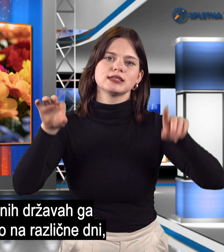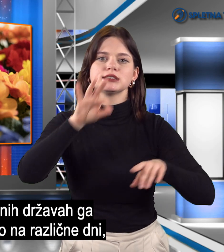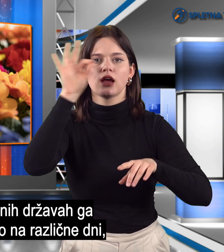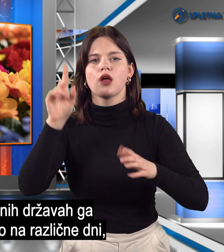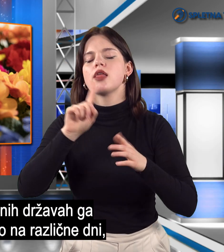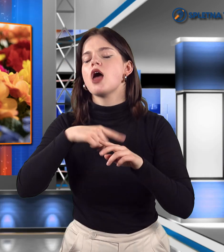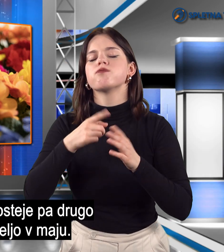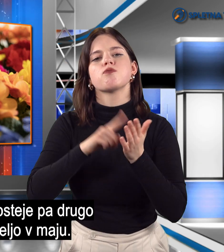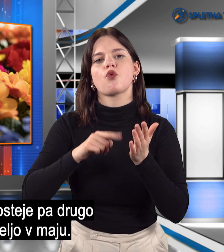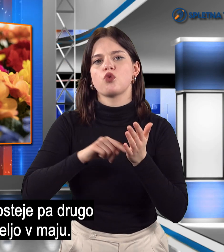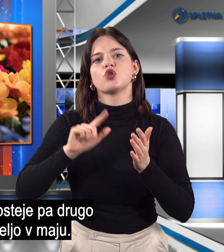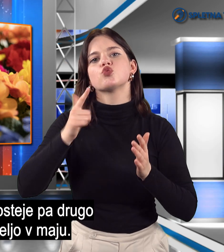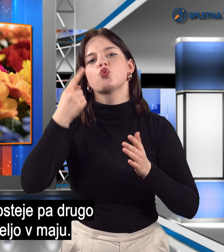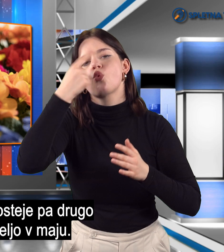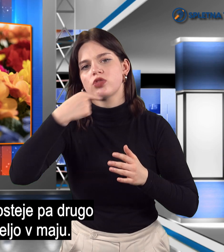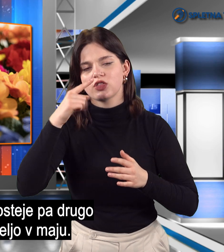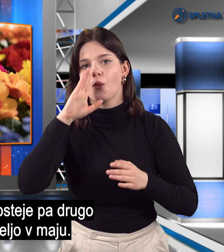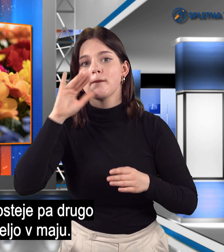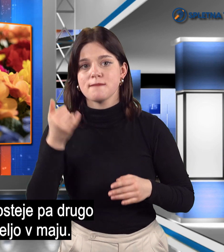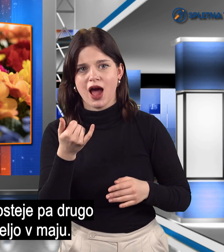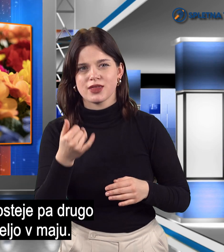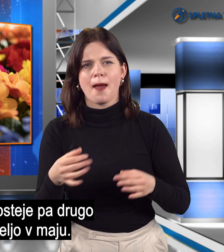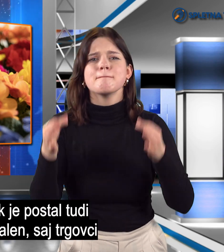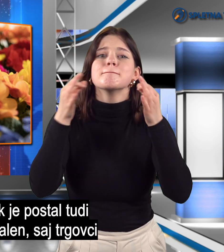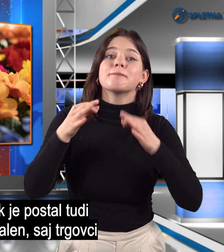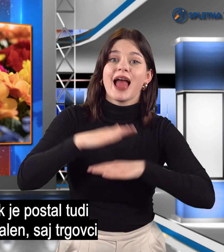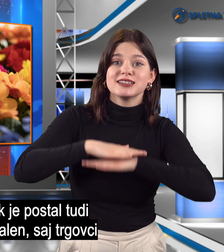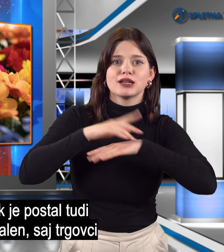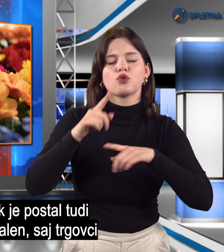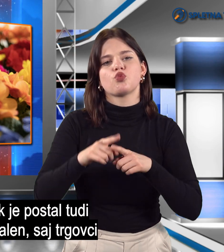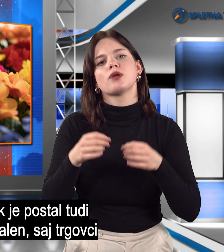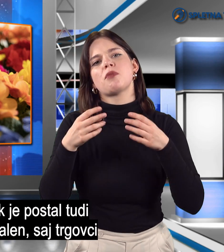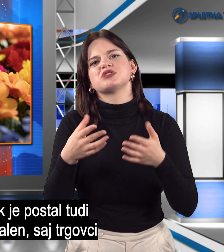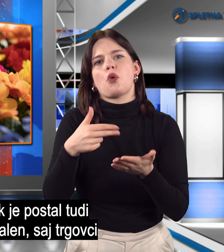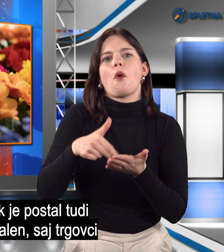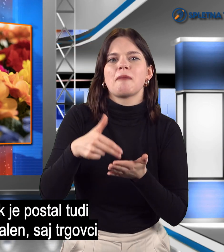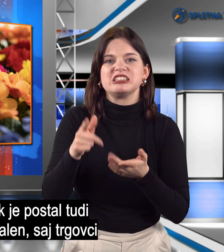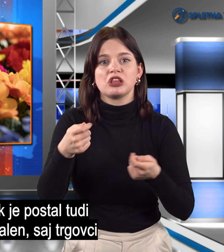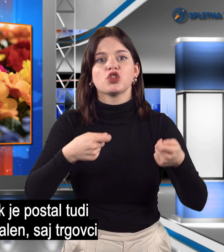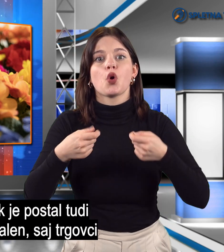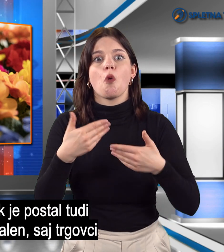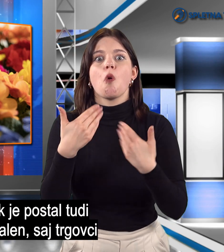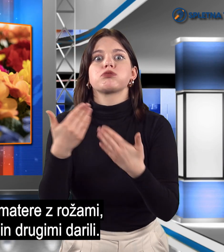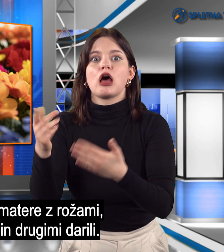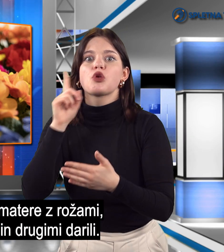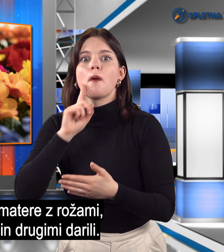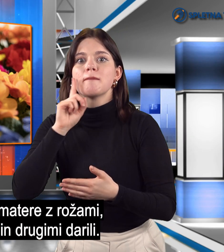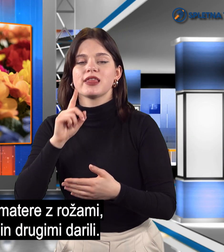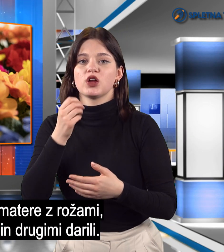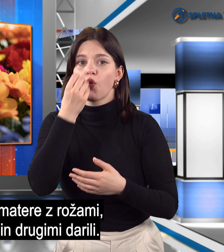na različne dni, najpogosteje pa drugo nedeljo v maju. Praznik je postal tudi komercialen, saj